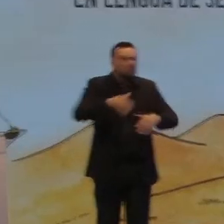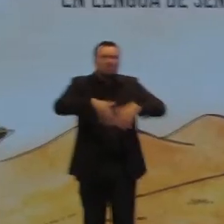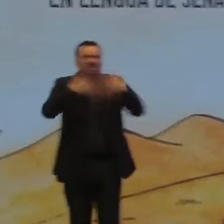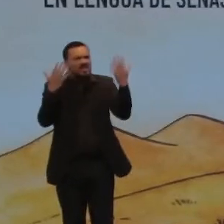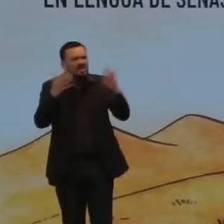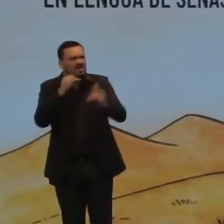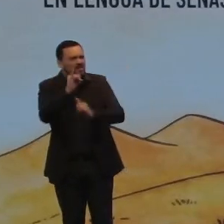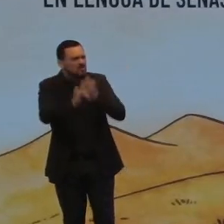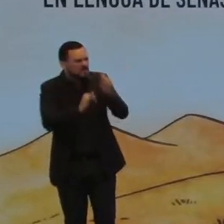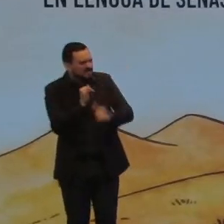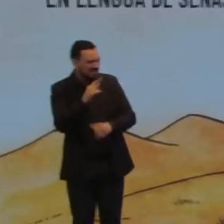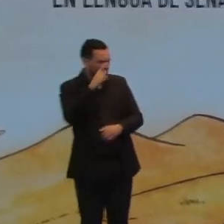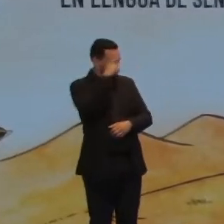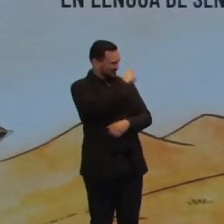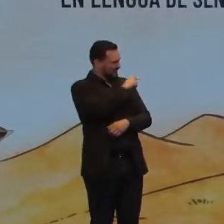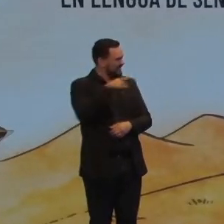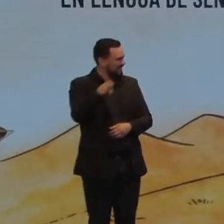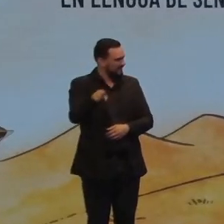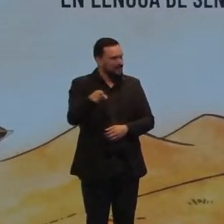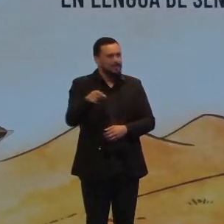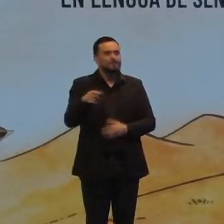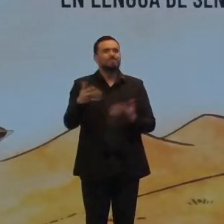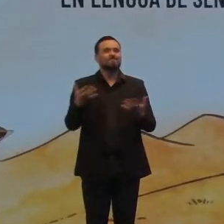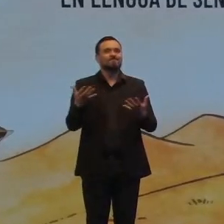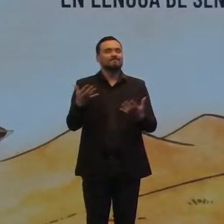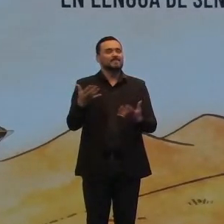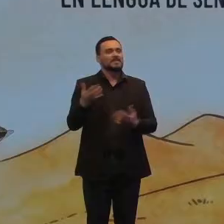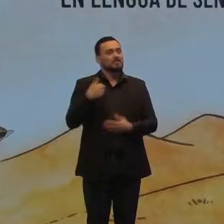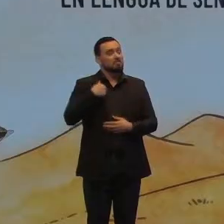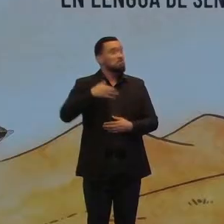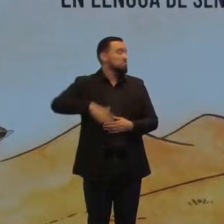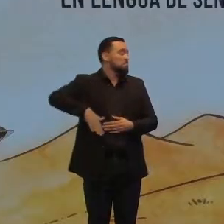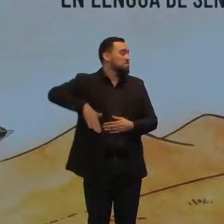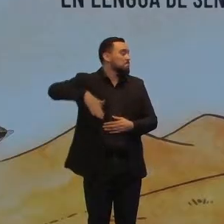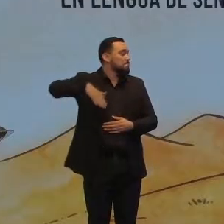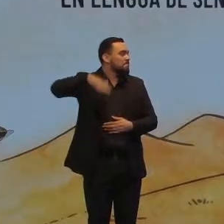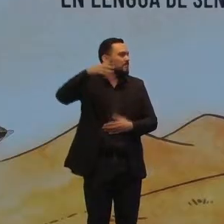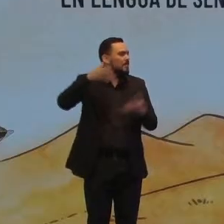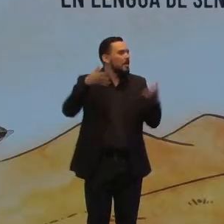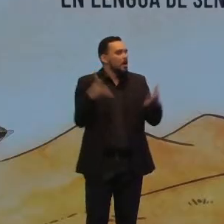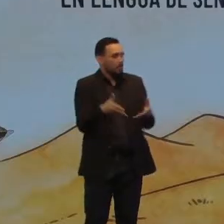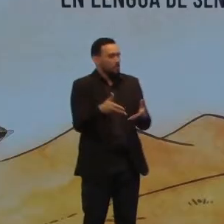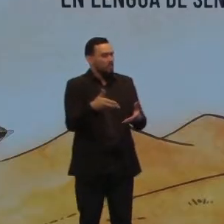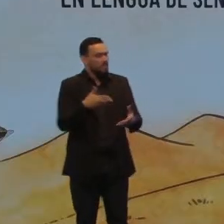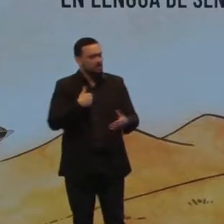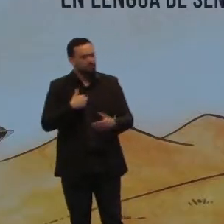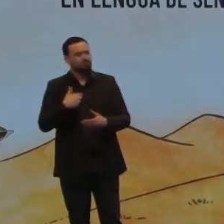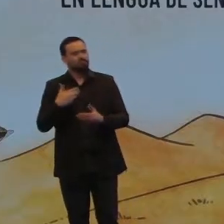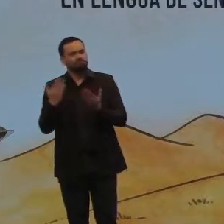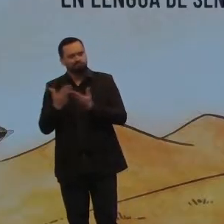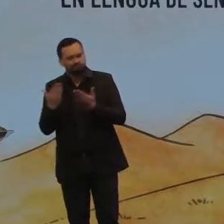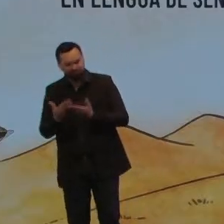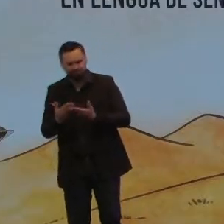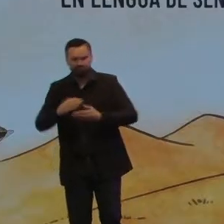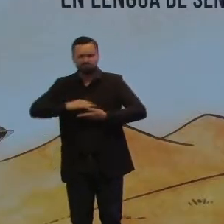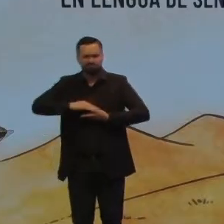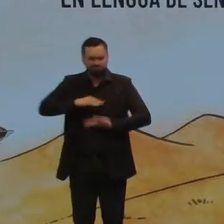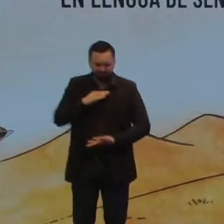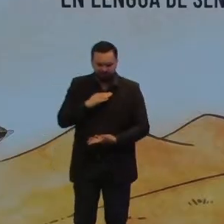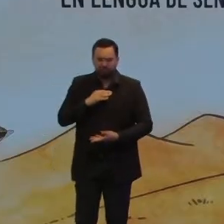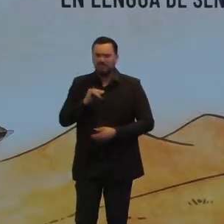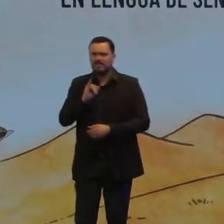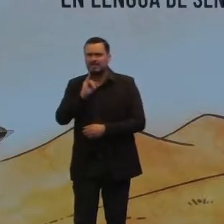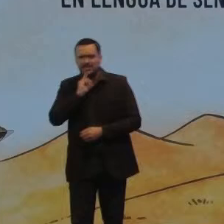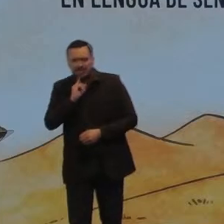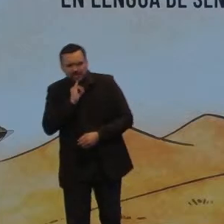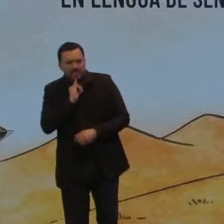a la información. Cualquier información le era difícil a él. Entonces, yo fui creciendo y ahora que